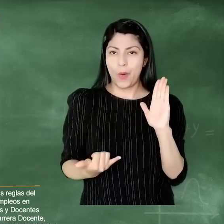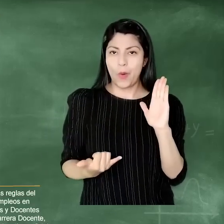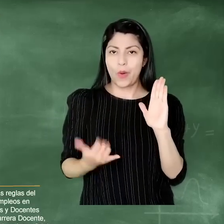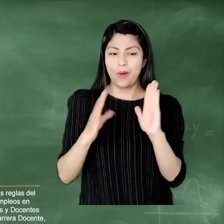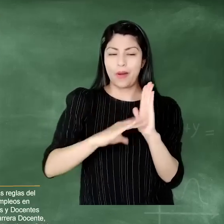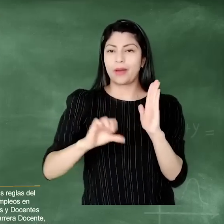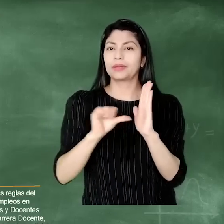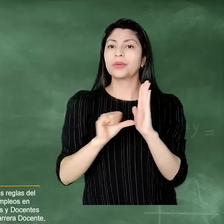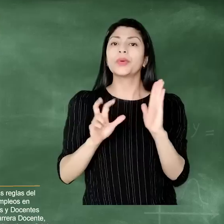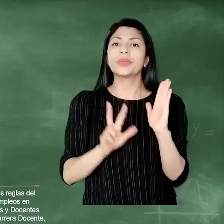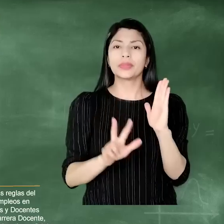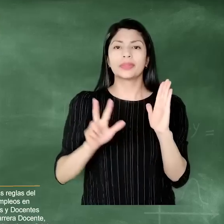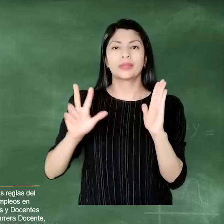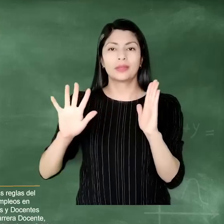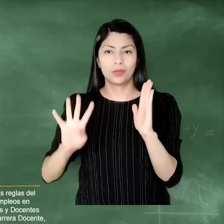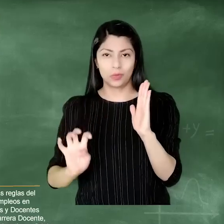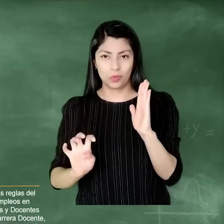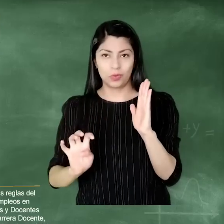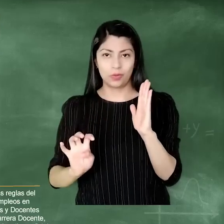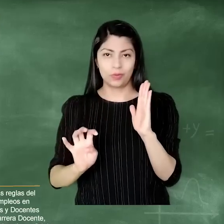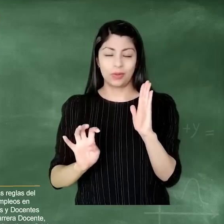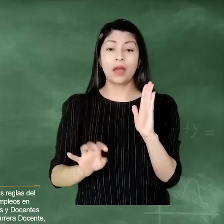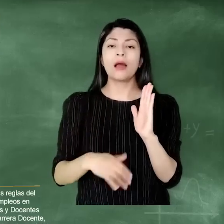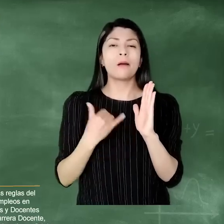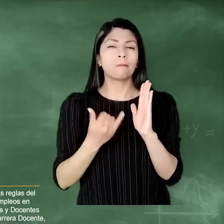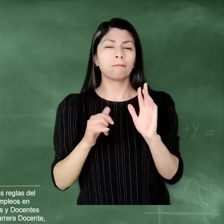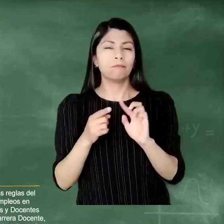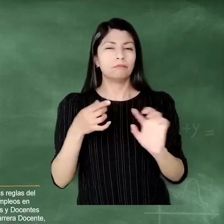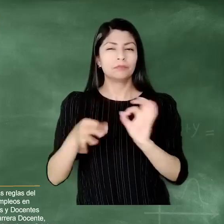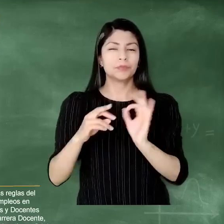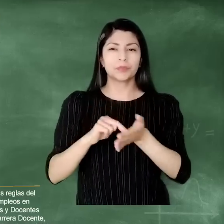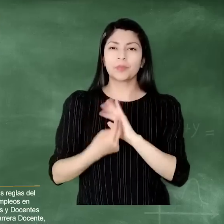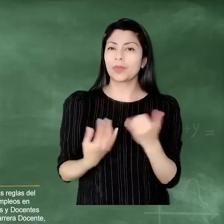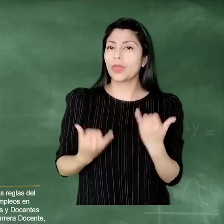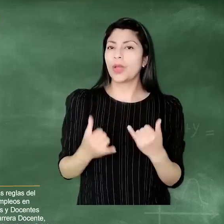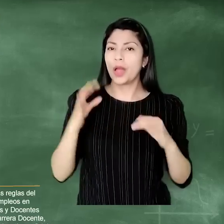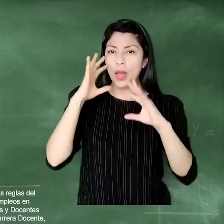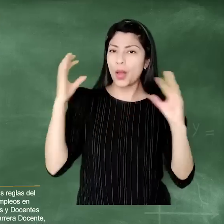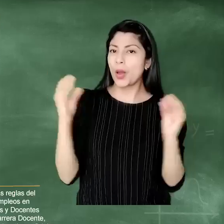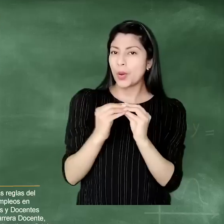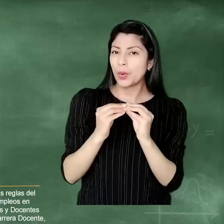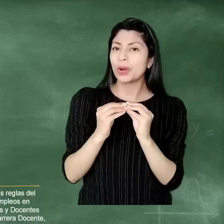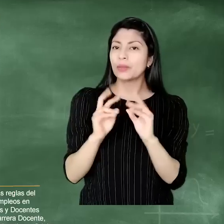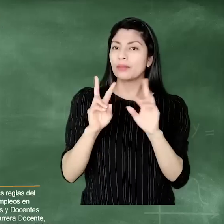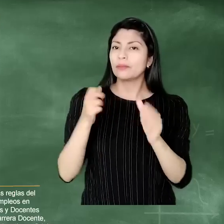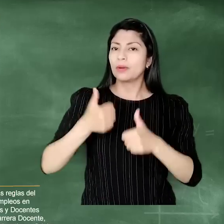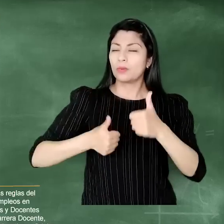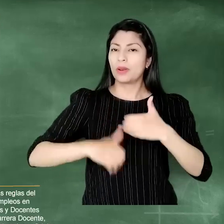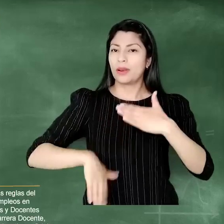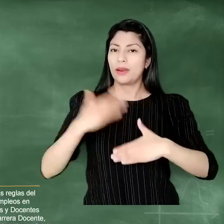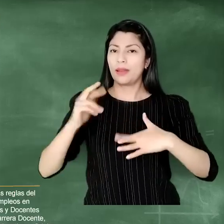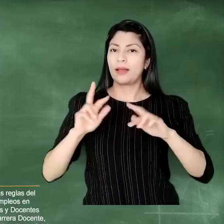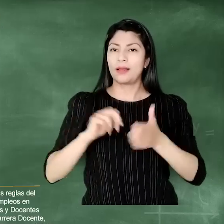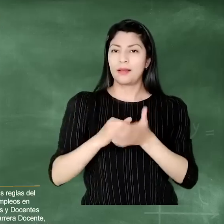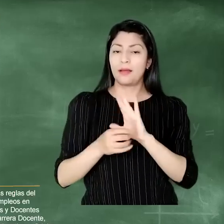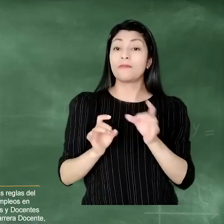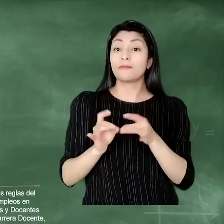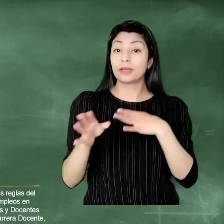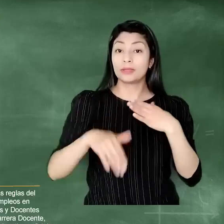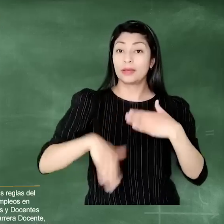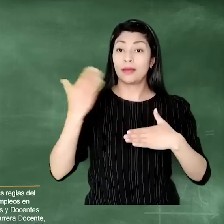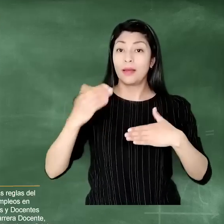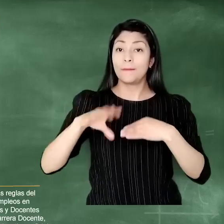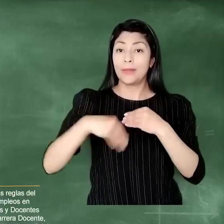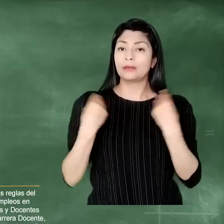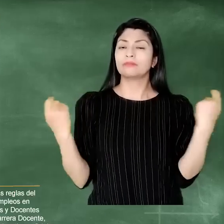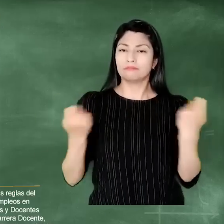la normatividad vigente. Artículo 39. Vigencia. El presente acuerdo rige a